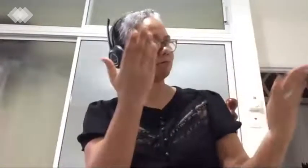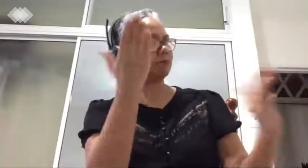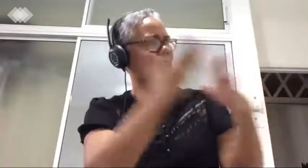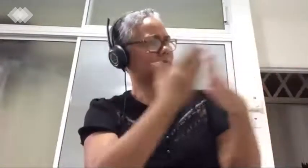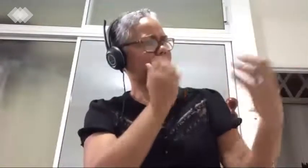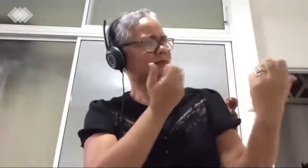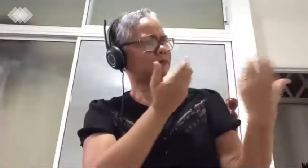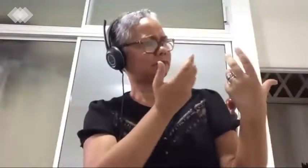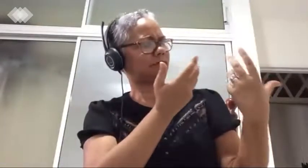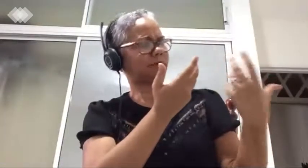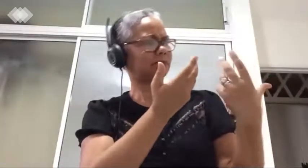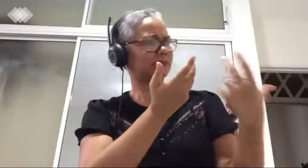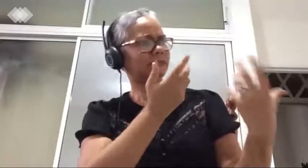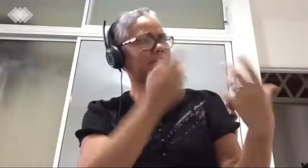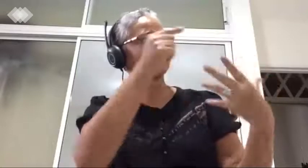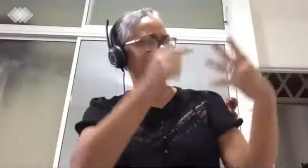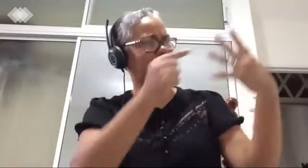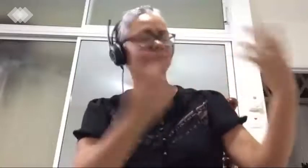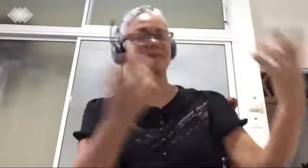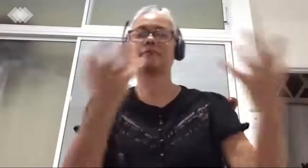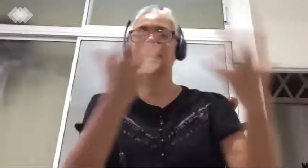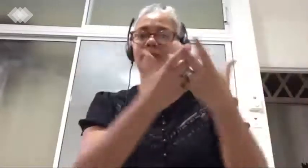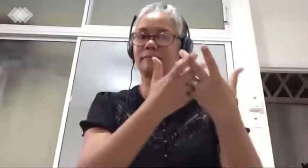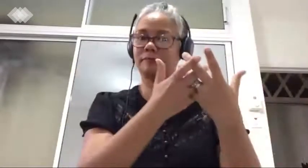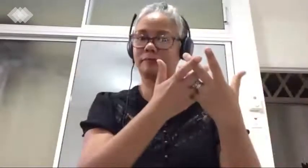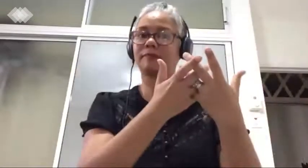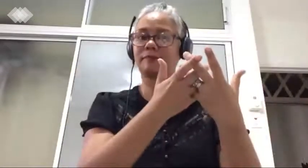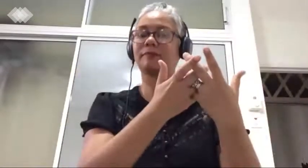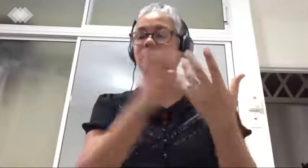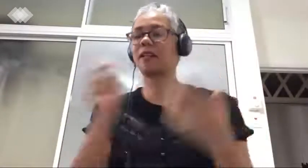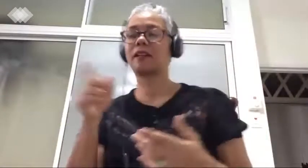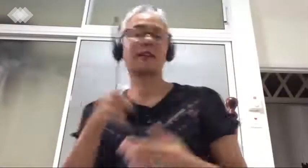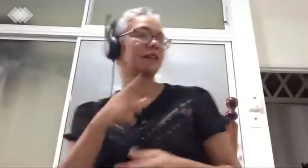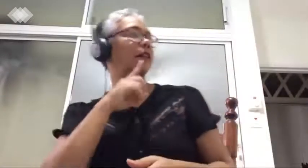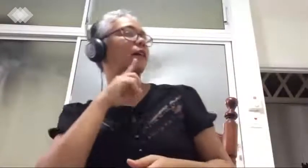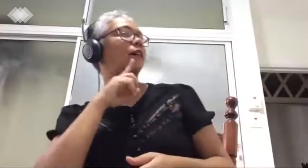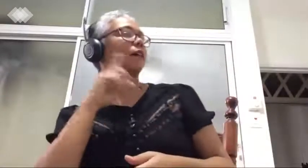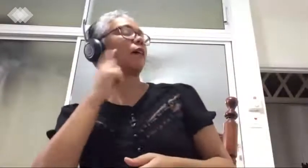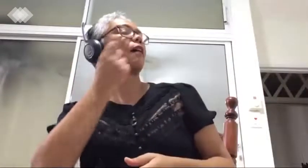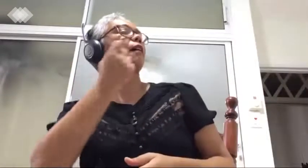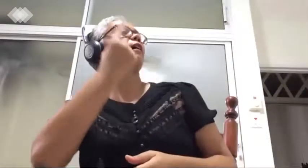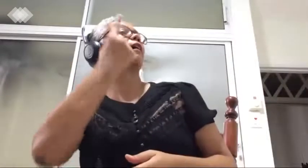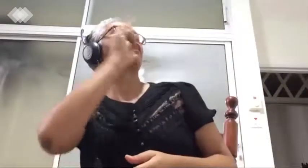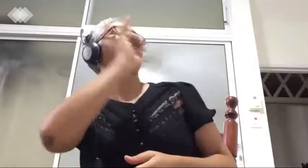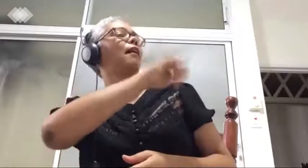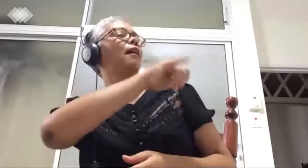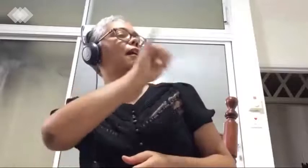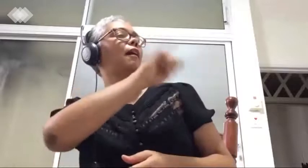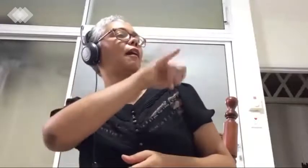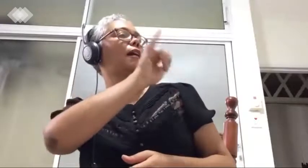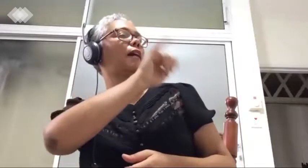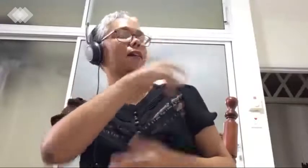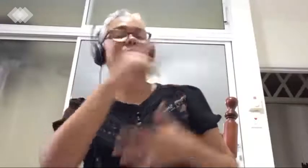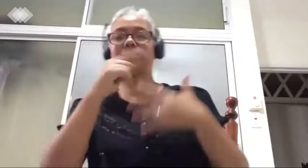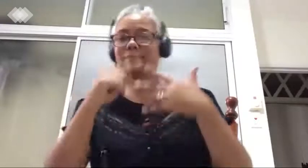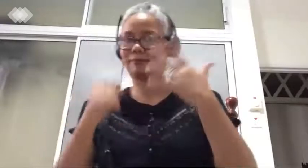puedan comunicarse de manera eficaz con la comunidad sorda. Finalmente, de este mismo orden,